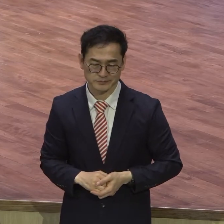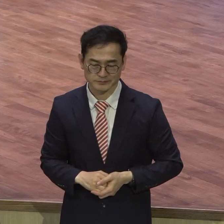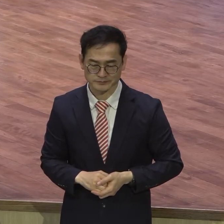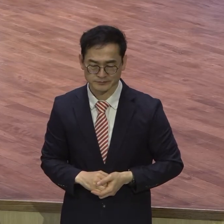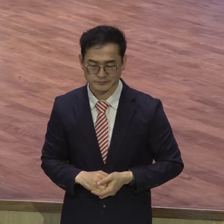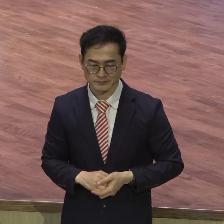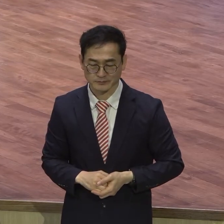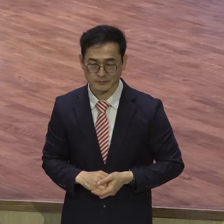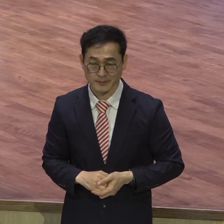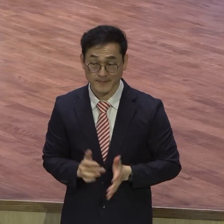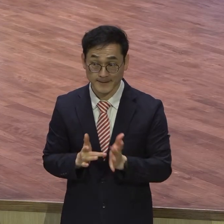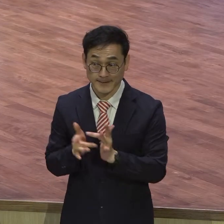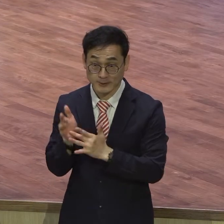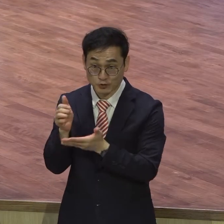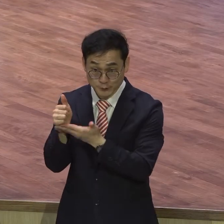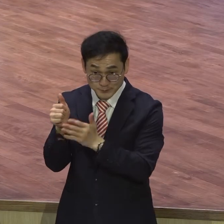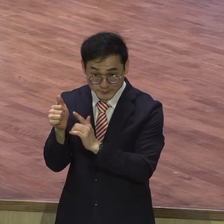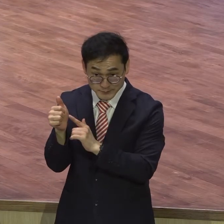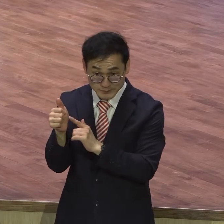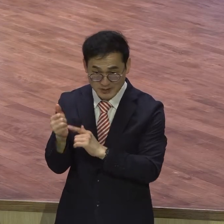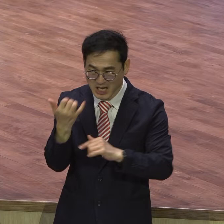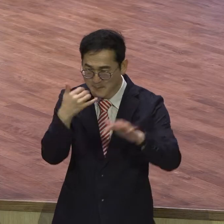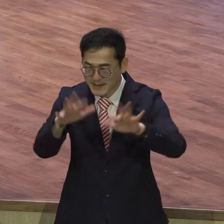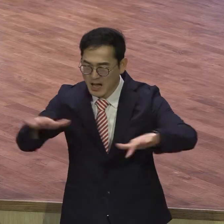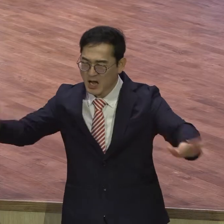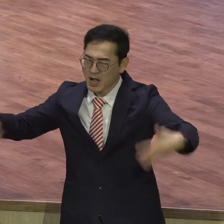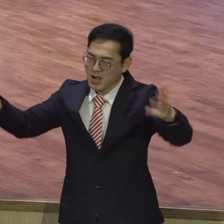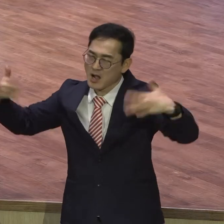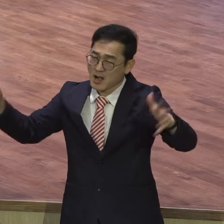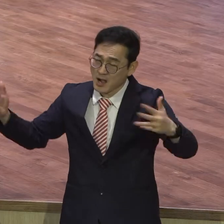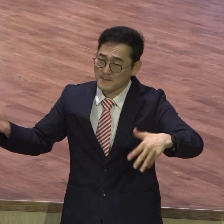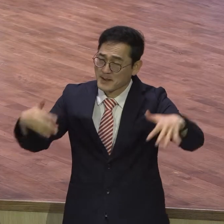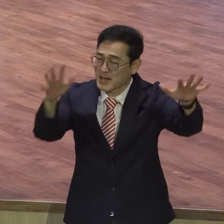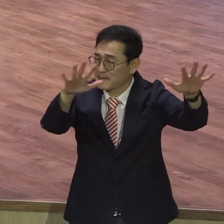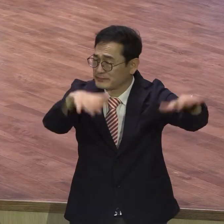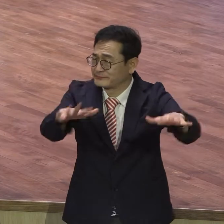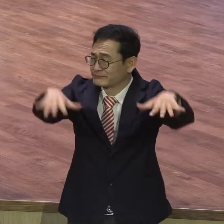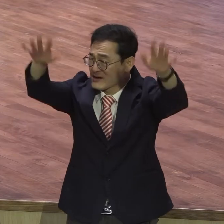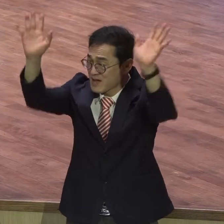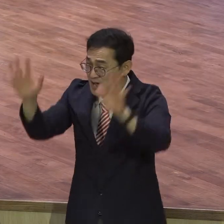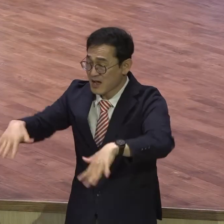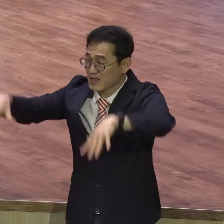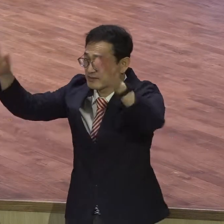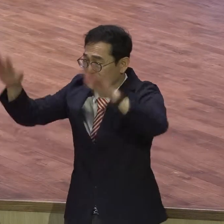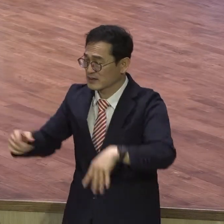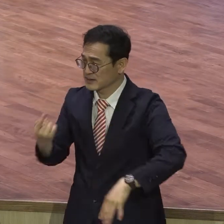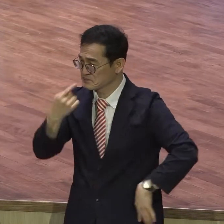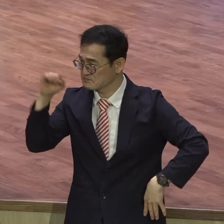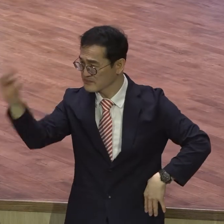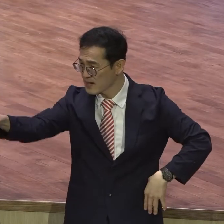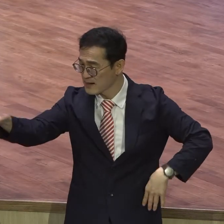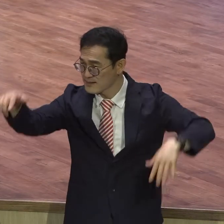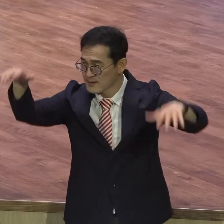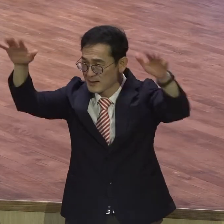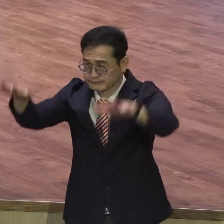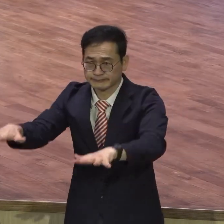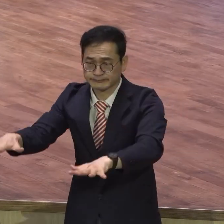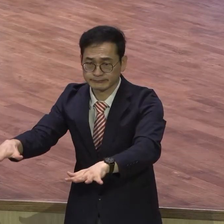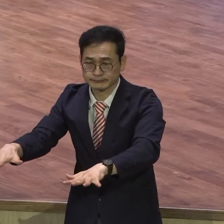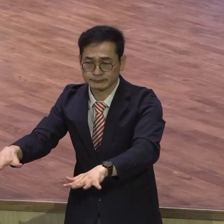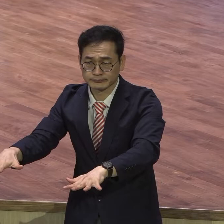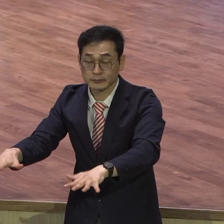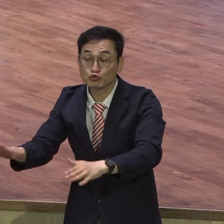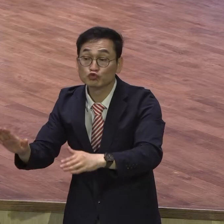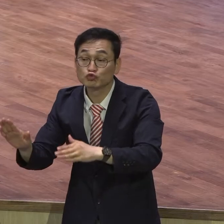예수님께서 광풍을 잠잠케 하시는 초자연적인 이적을 행하신 이후에